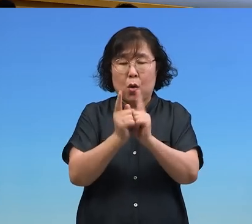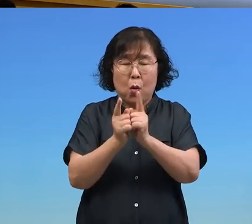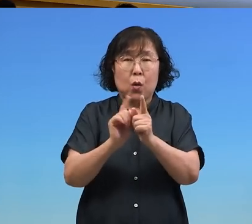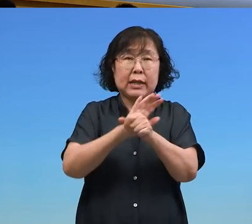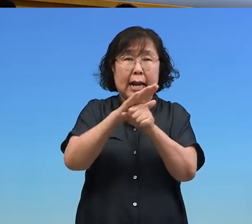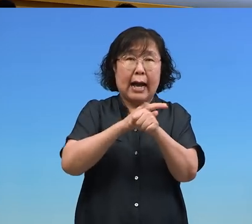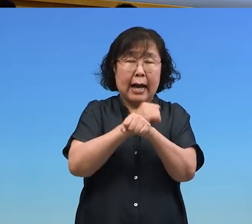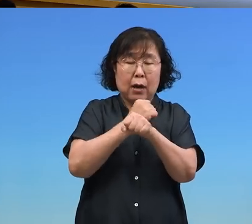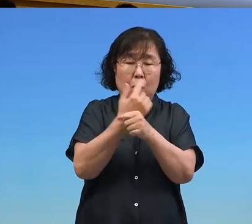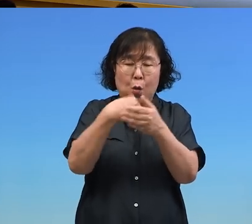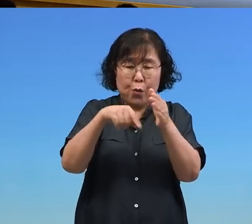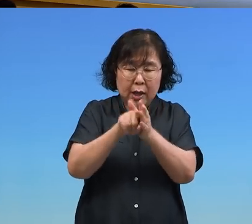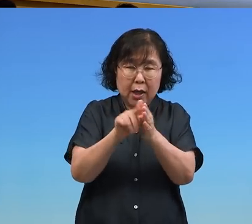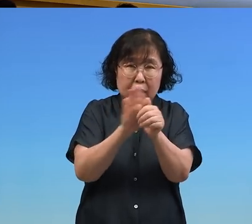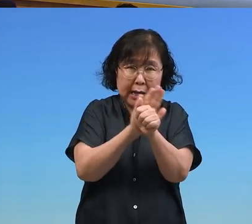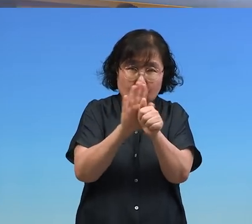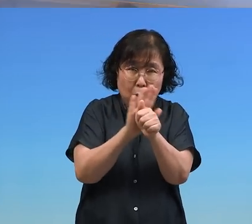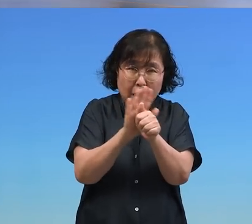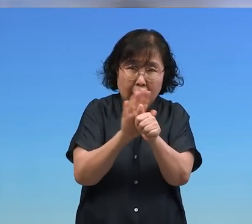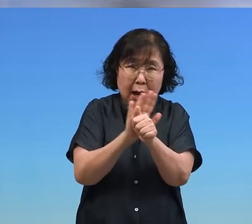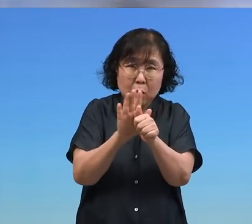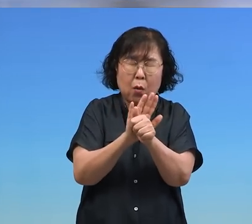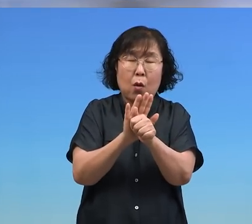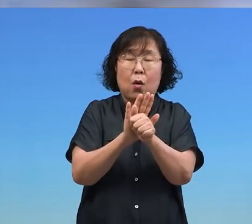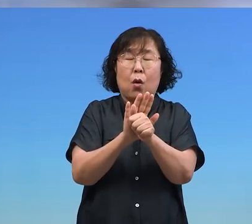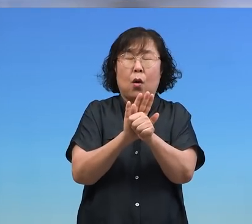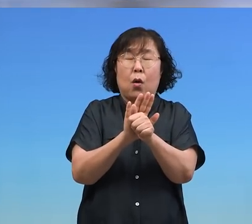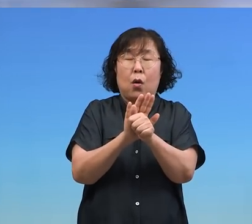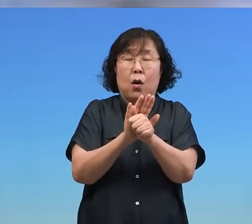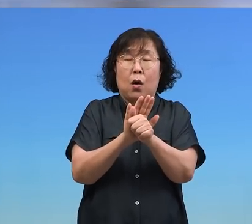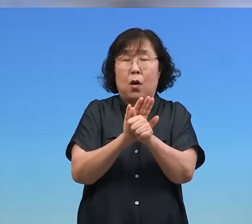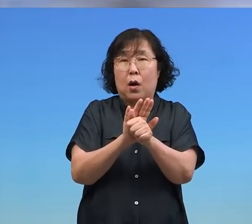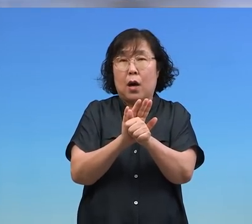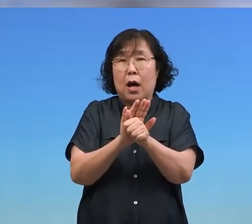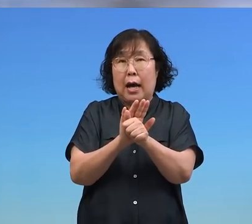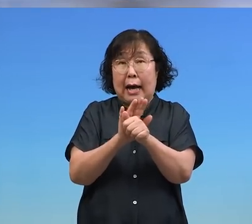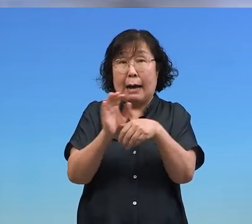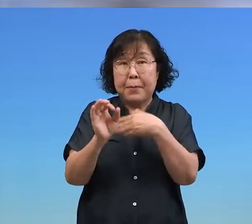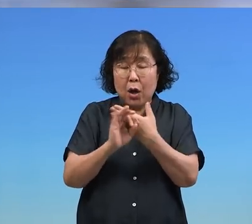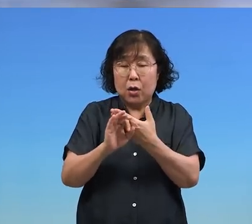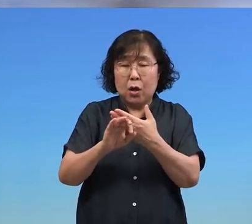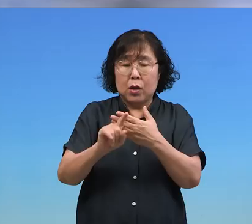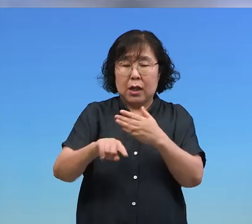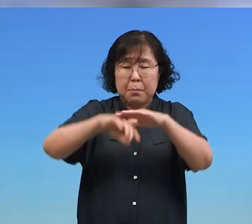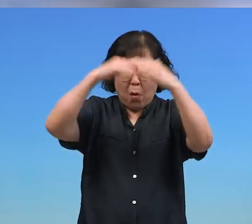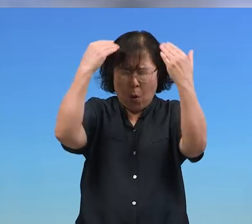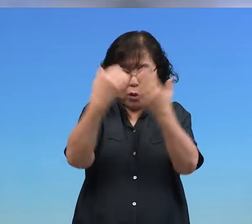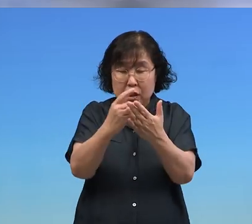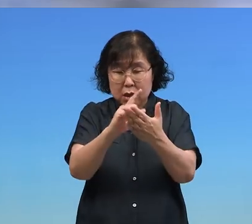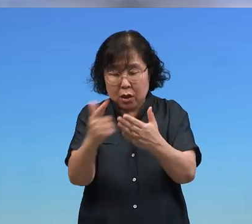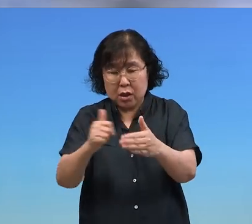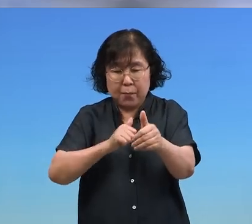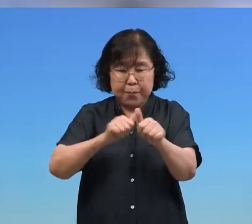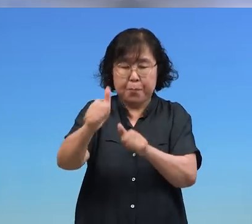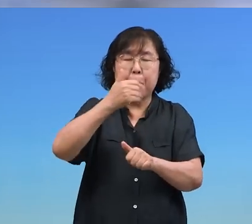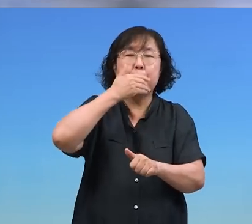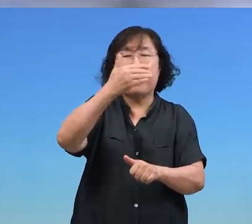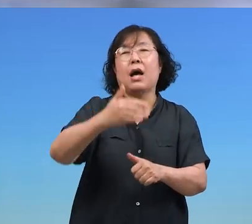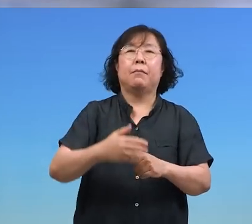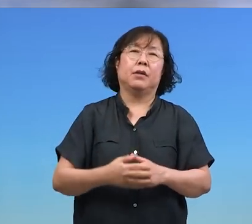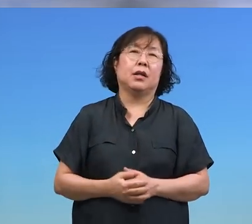것을 이겨갈 거요 그저 내 발등을 비춰주는 주님의 등불만 있으면 난 괜찮습니다 안 괜찮습니다